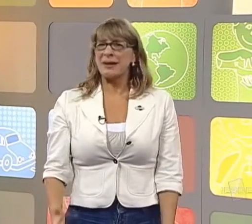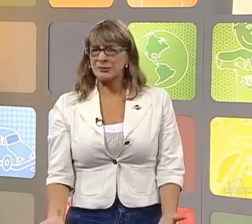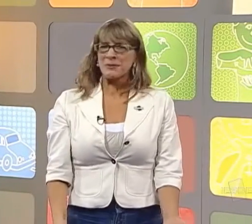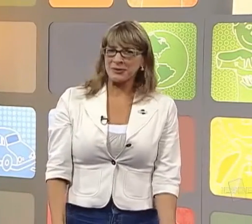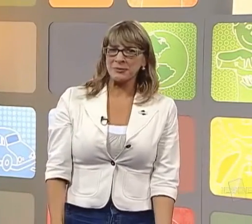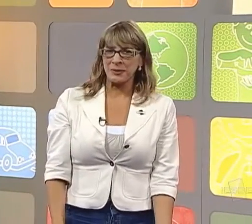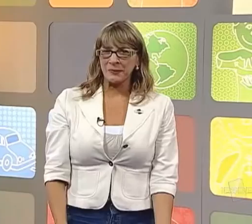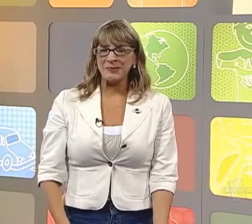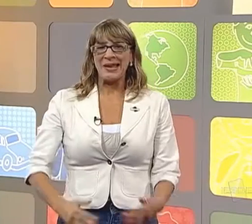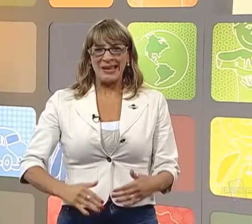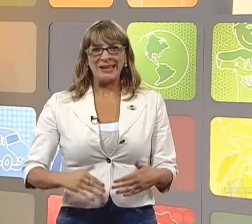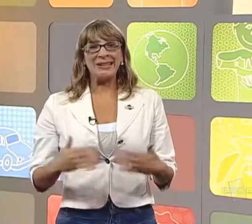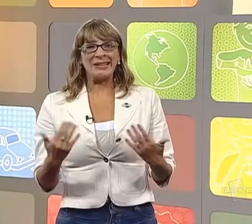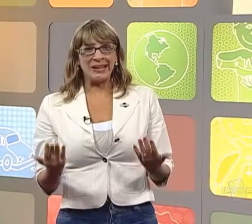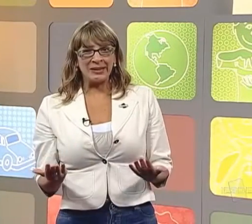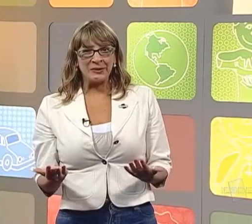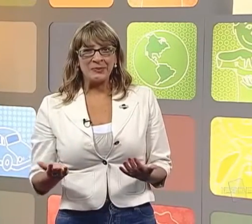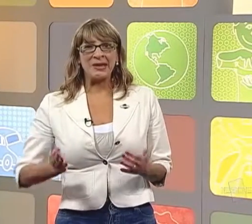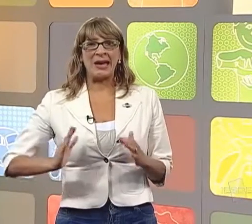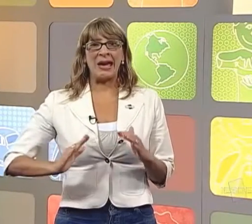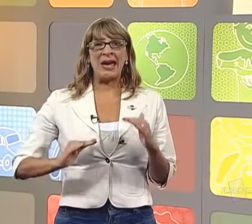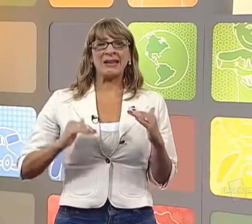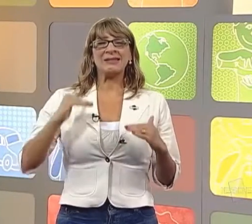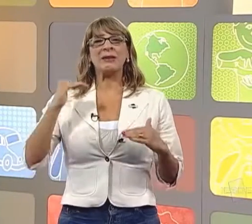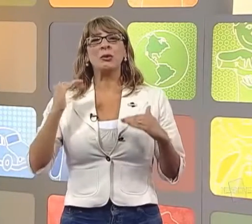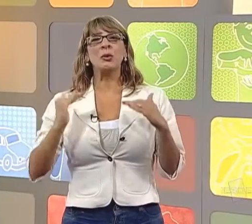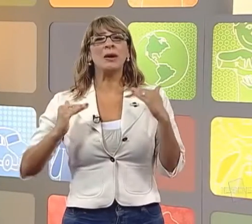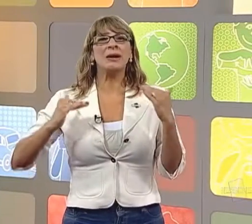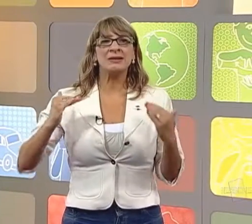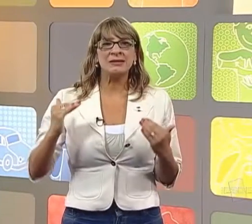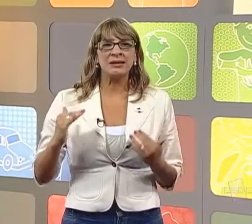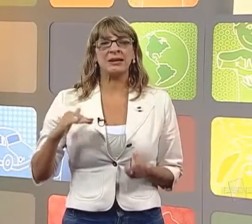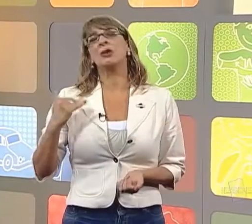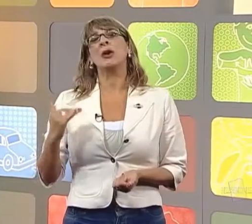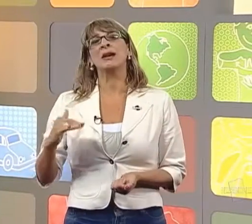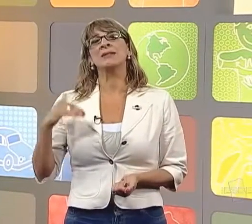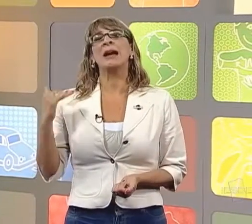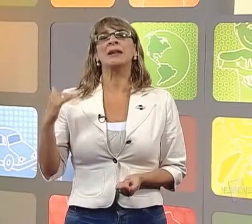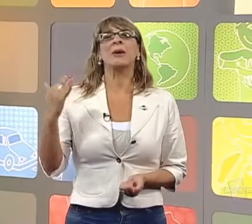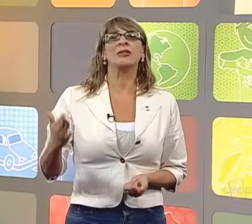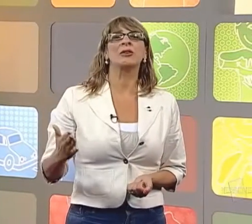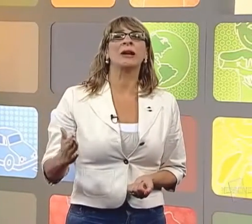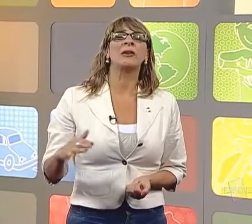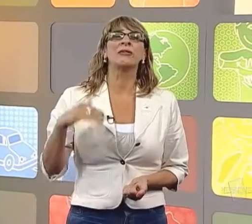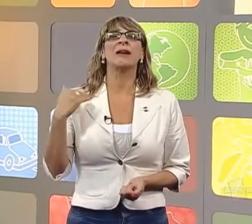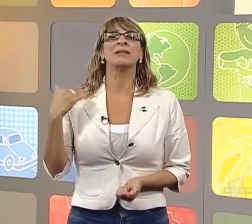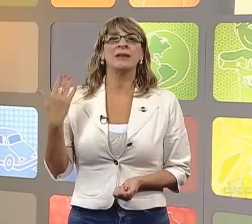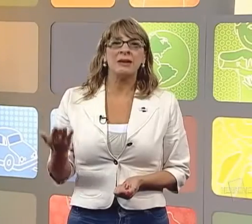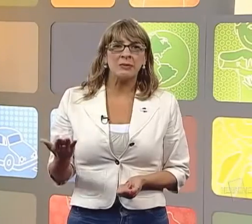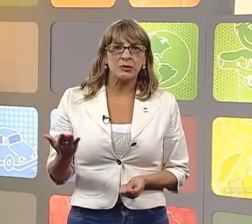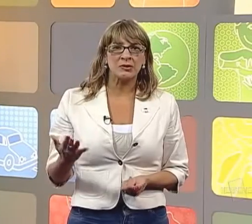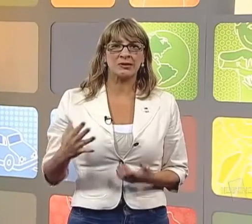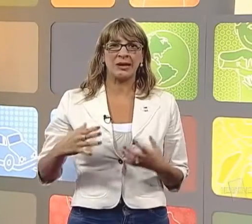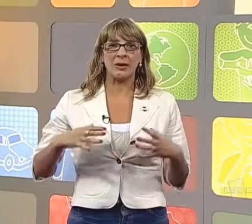mais ou menos bom. Entenderam? Essa nuance que nós, na linguagem oral, fazemos com